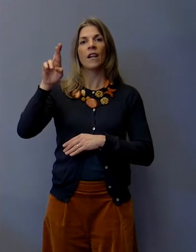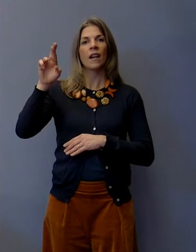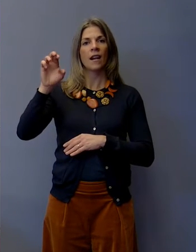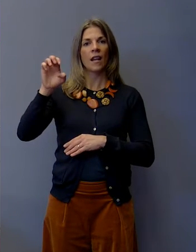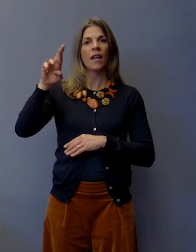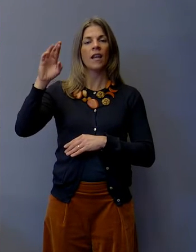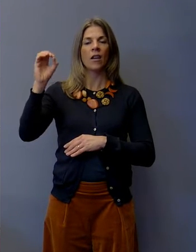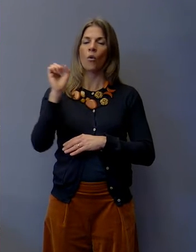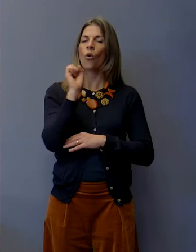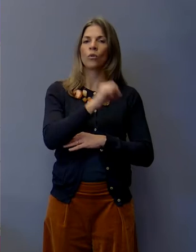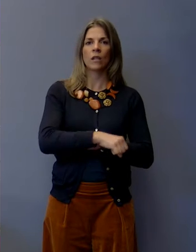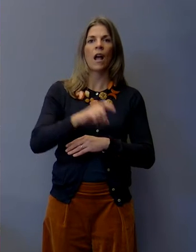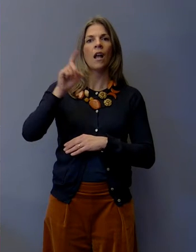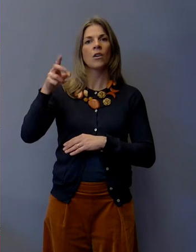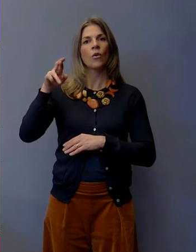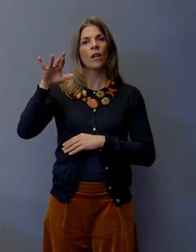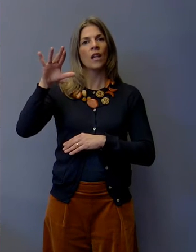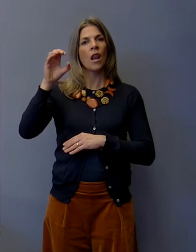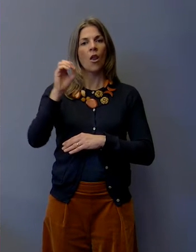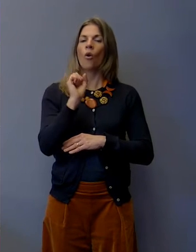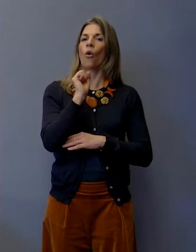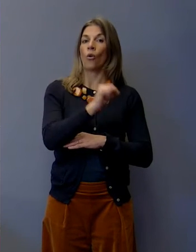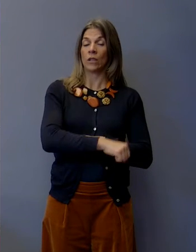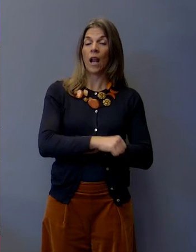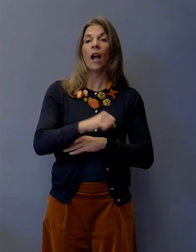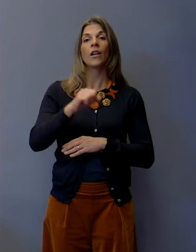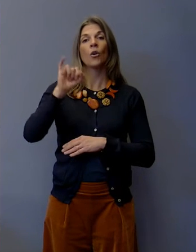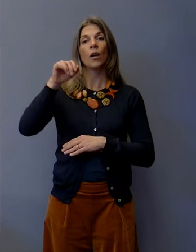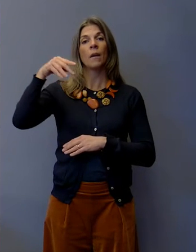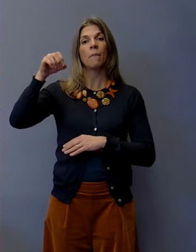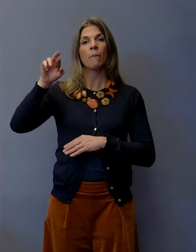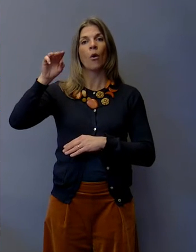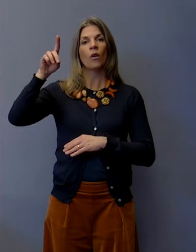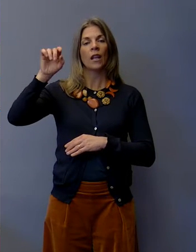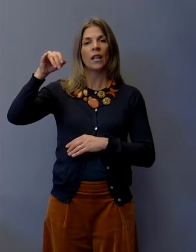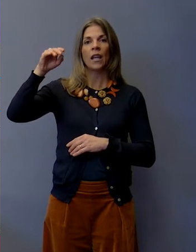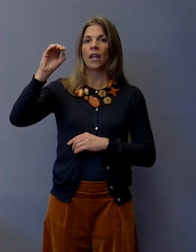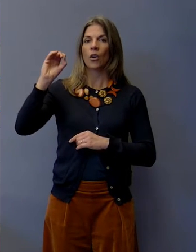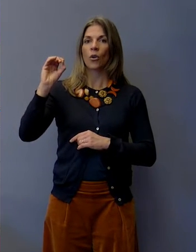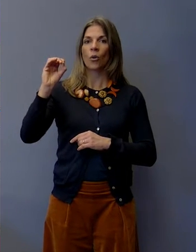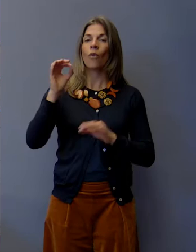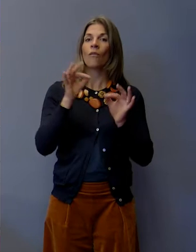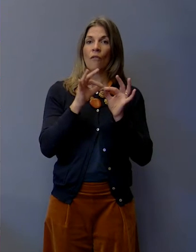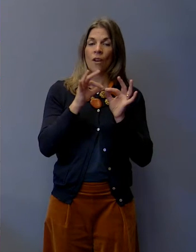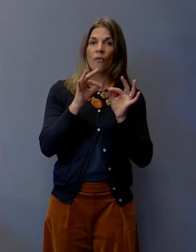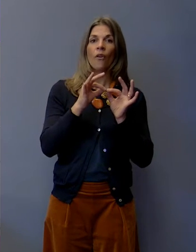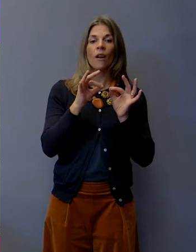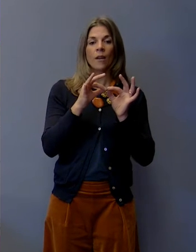consigliere grillo contrario consigliere immordino favorevole